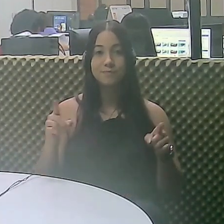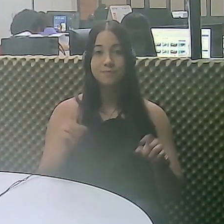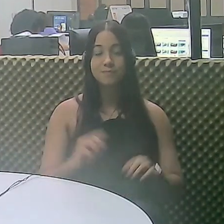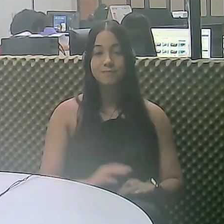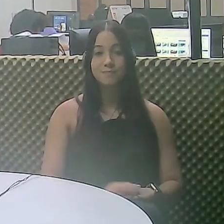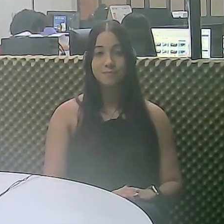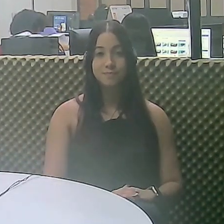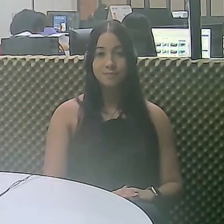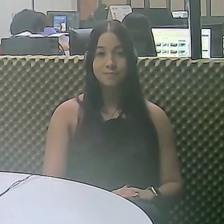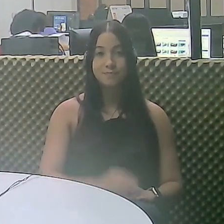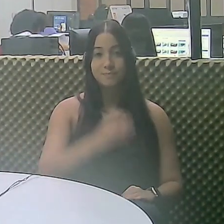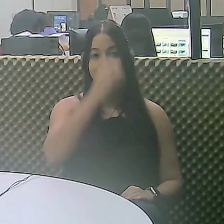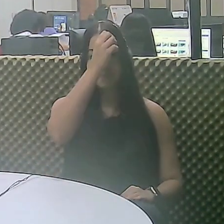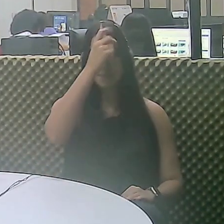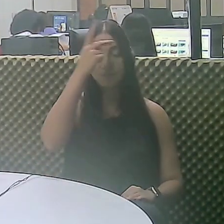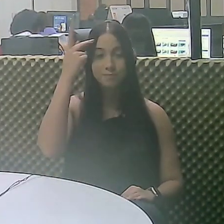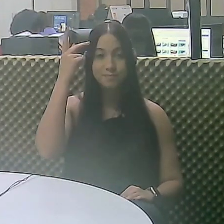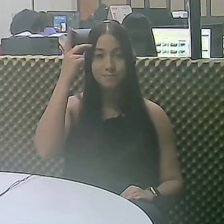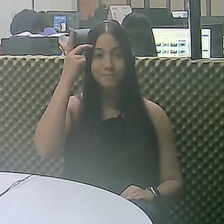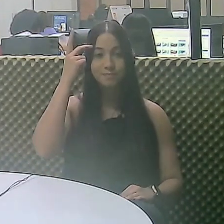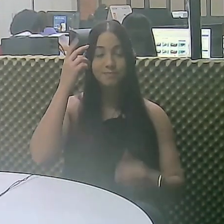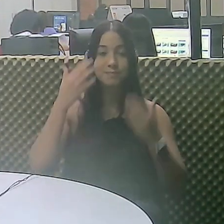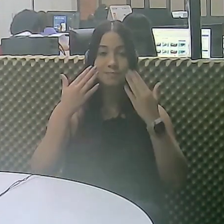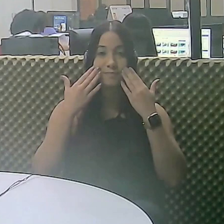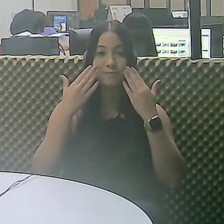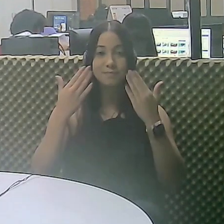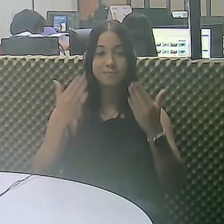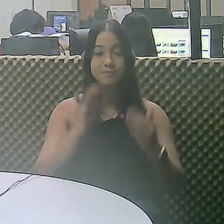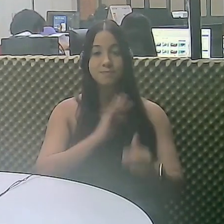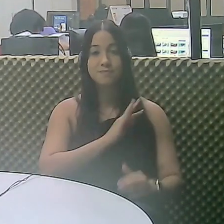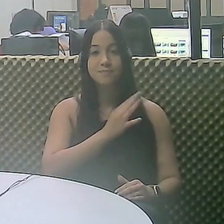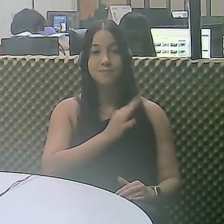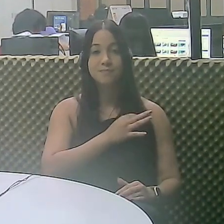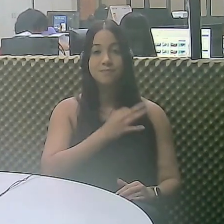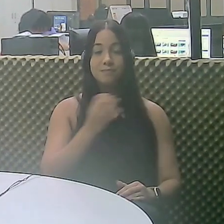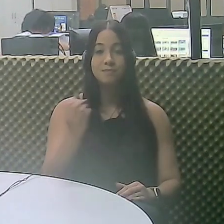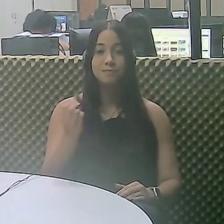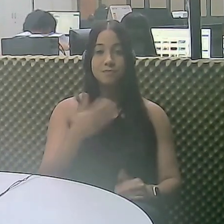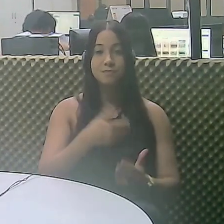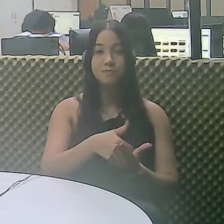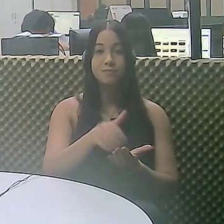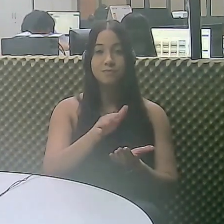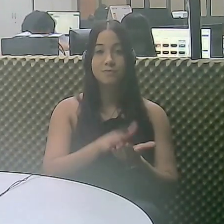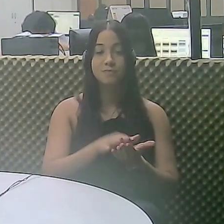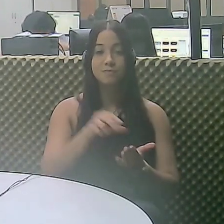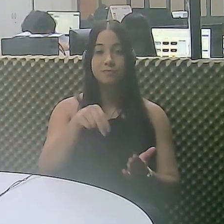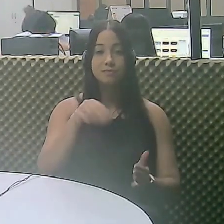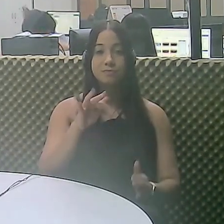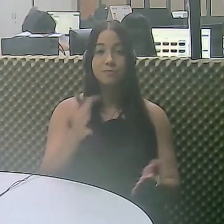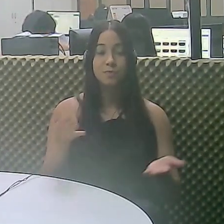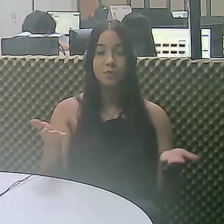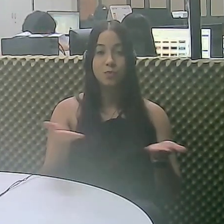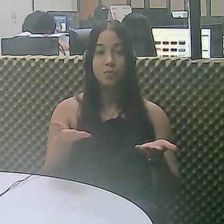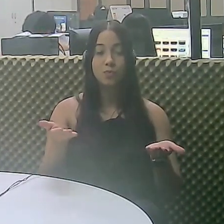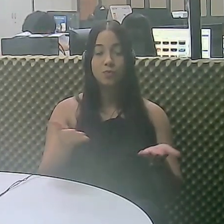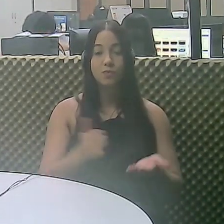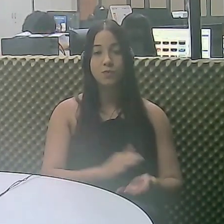cidade prefeitura faz apresentação técnica da nova nota fiscal de serviços